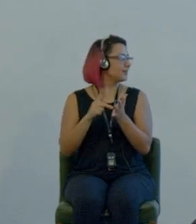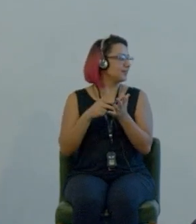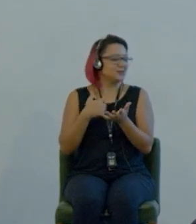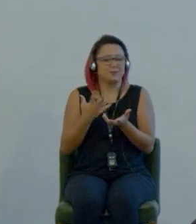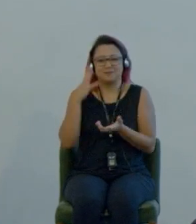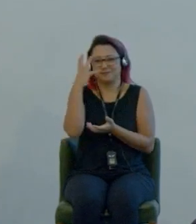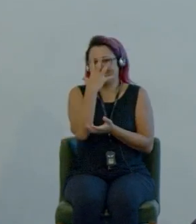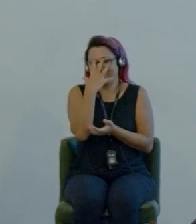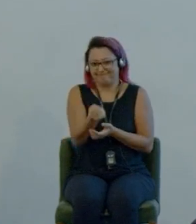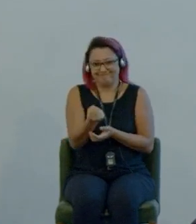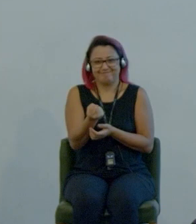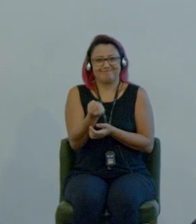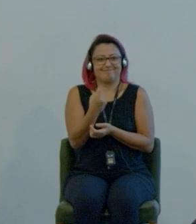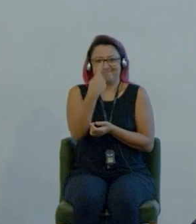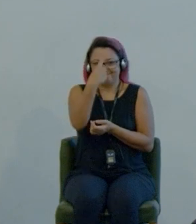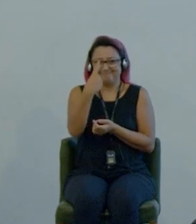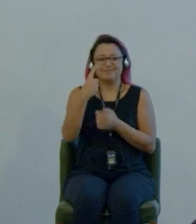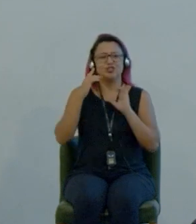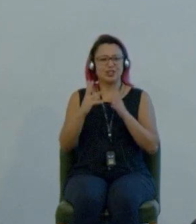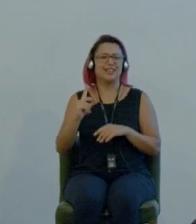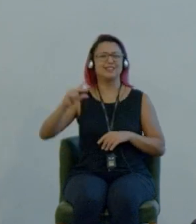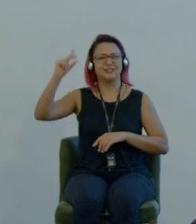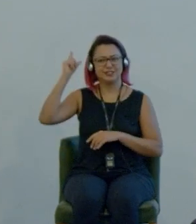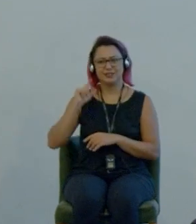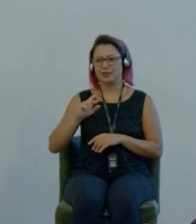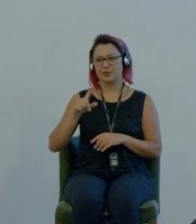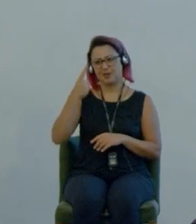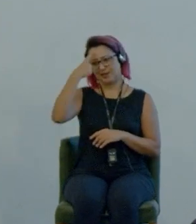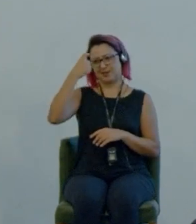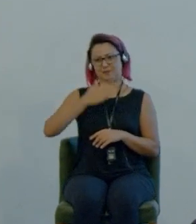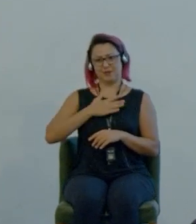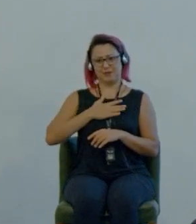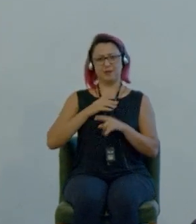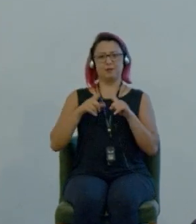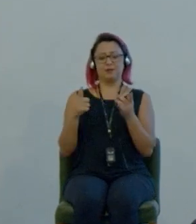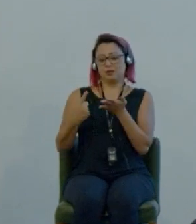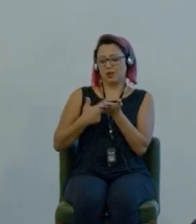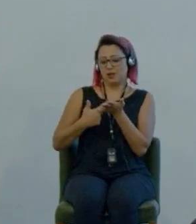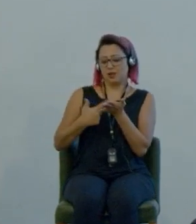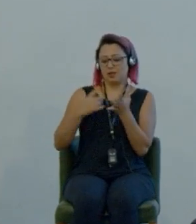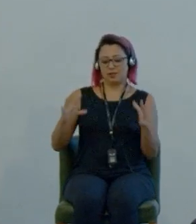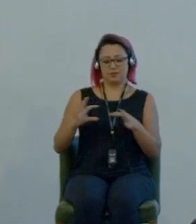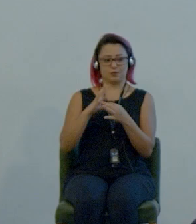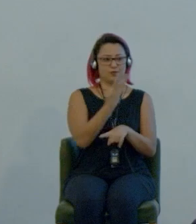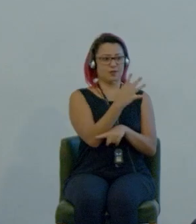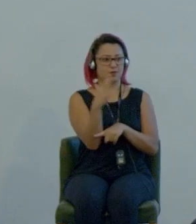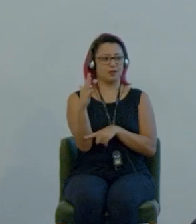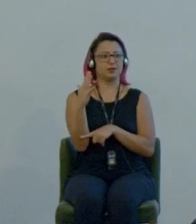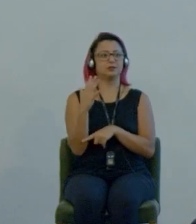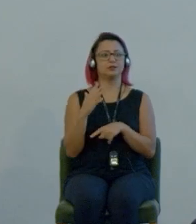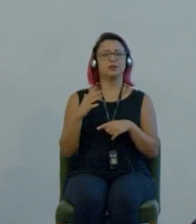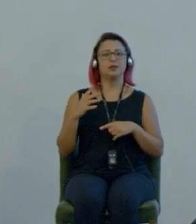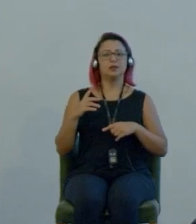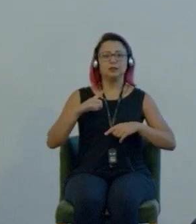une très vieille idée de la Renaissance, de Book of Nature. Tout est écrit en petites écritures à l'époque.